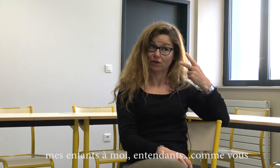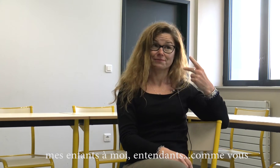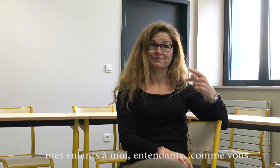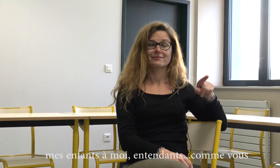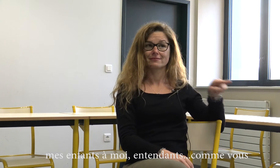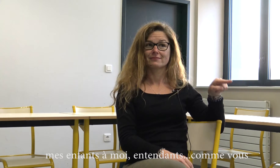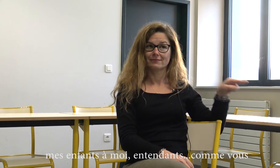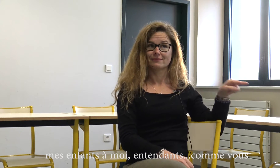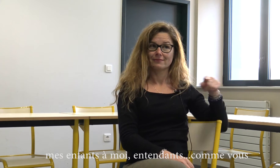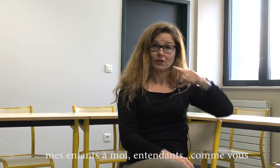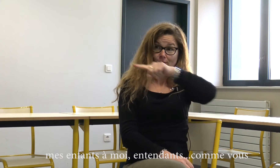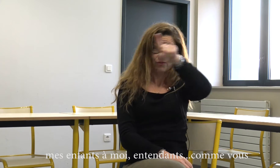que. Comme vous.